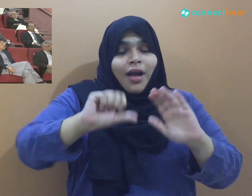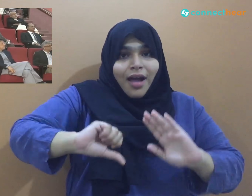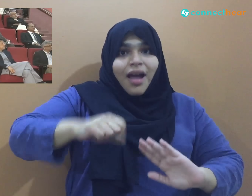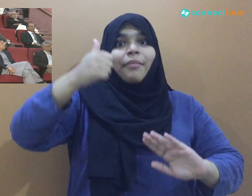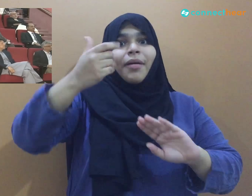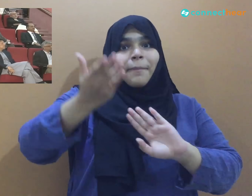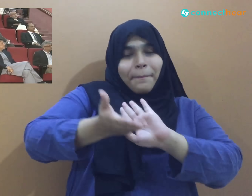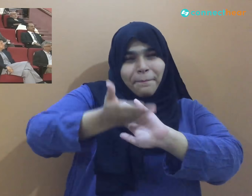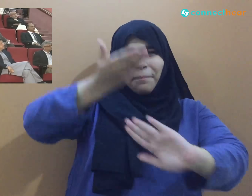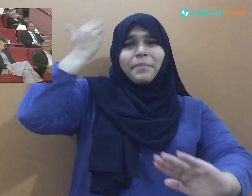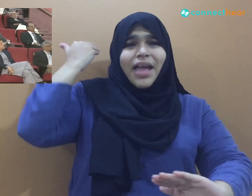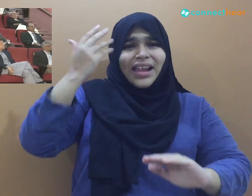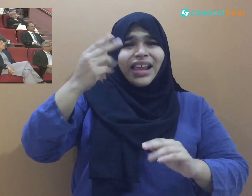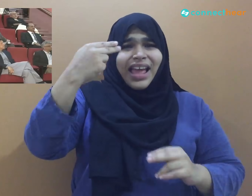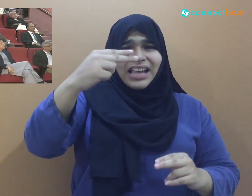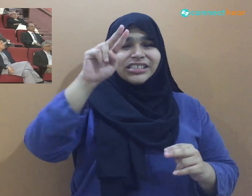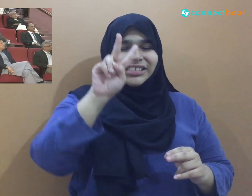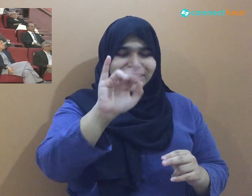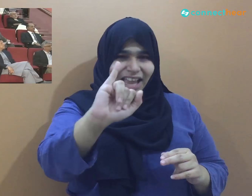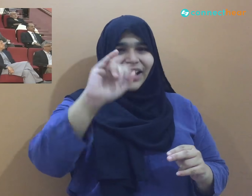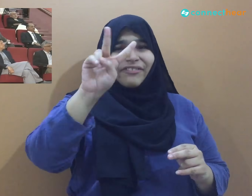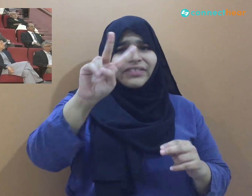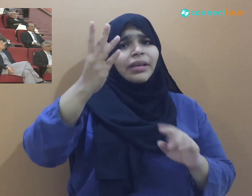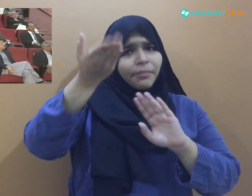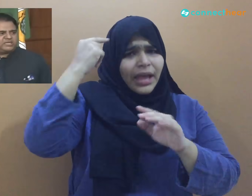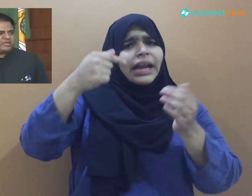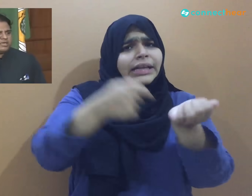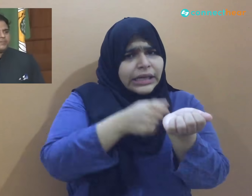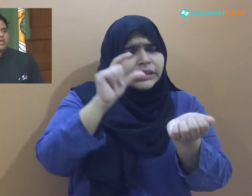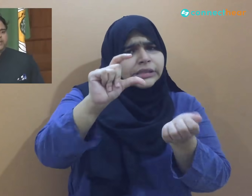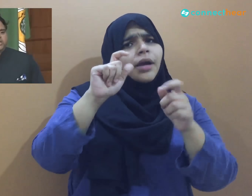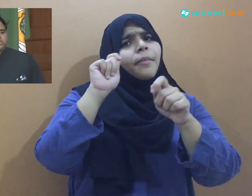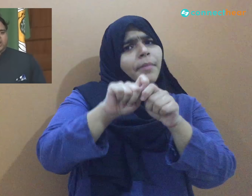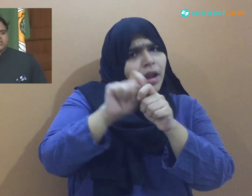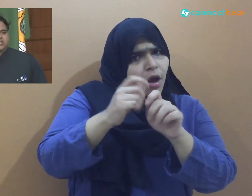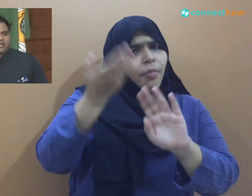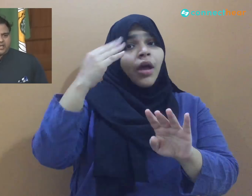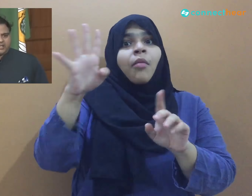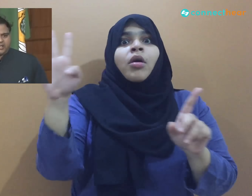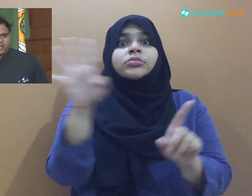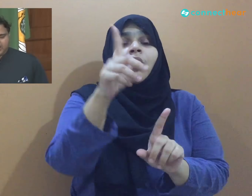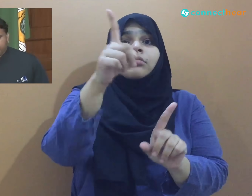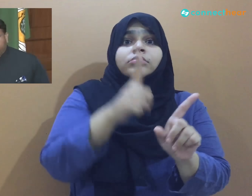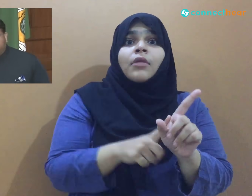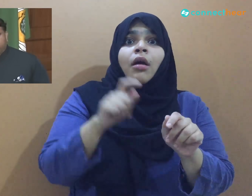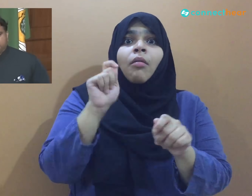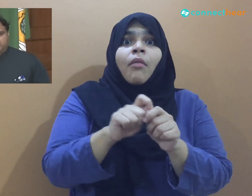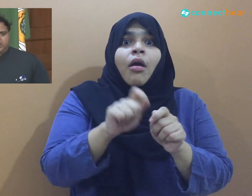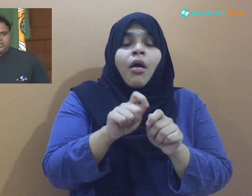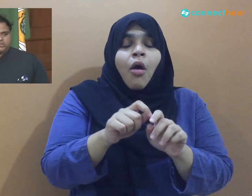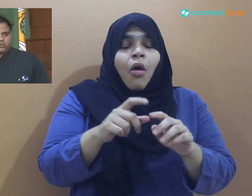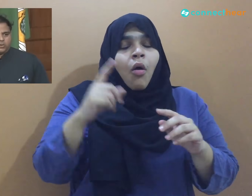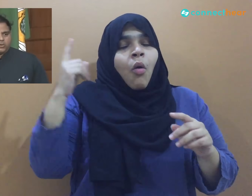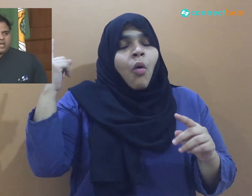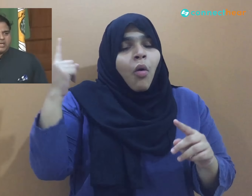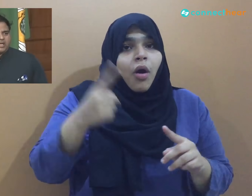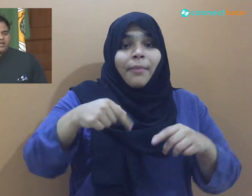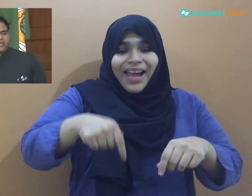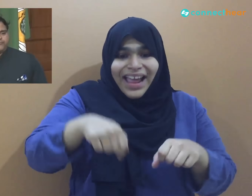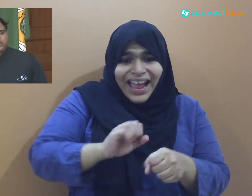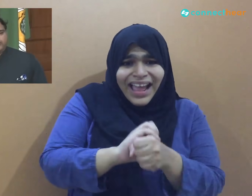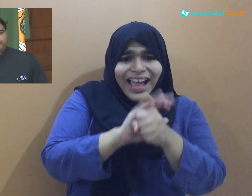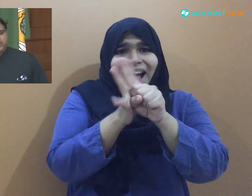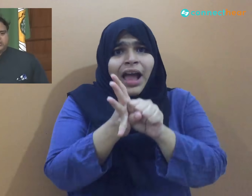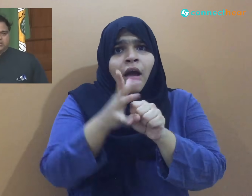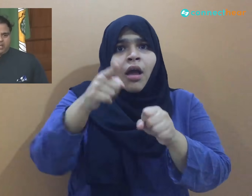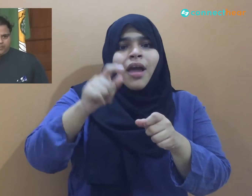کہ جو پچھلا جب HIV وائرس جو تھا اس کی ٹیسٹنگ کٹ بنانے میں 4 سال لگے تھے. یہ ٹیسٹنگ کٹ جو کورونا کی ہے یہ